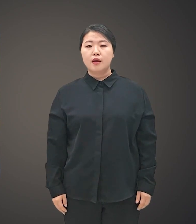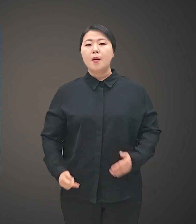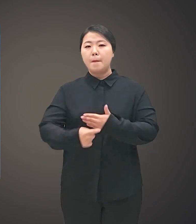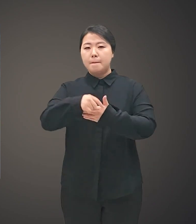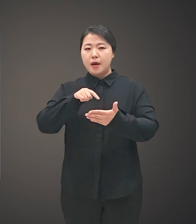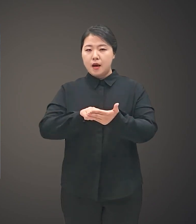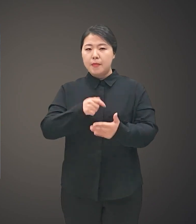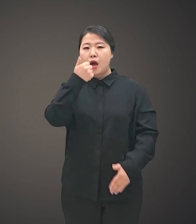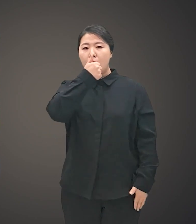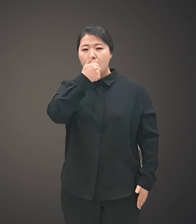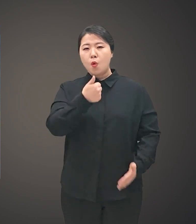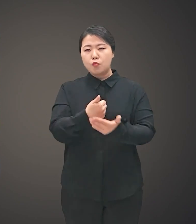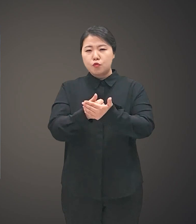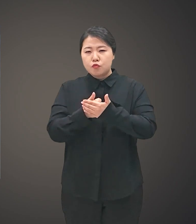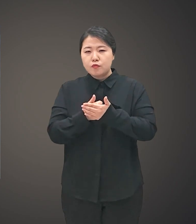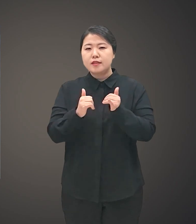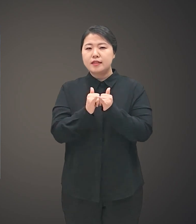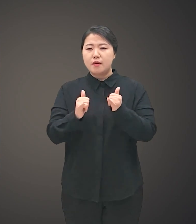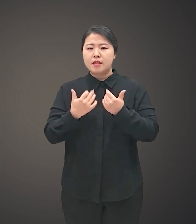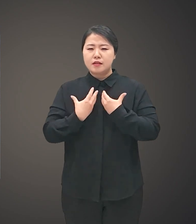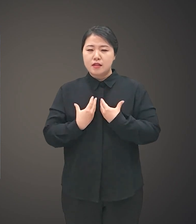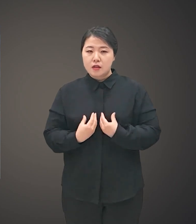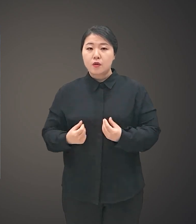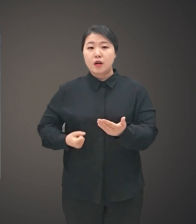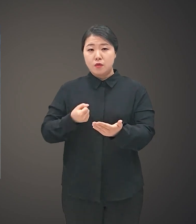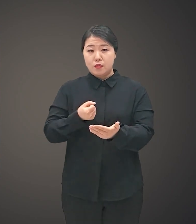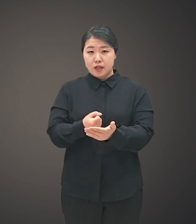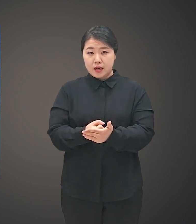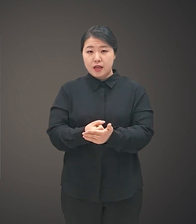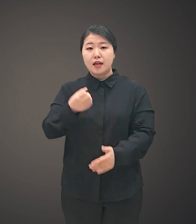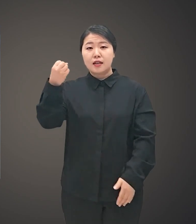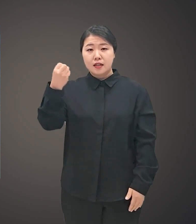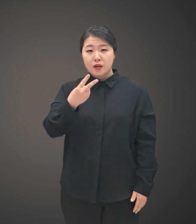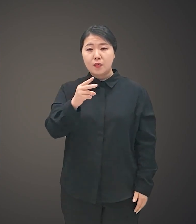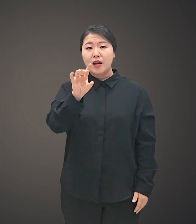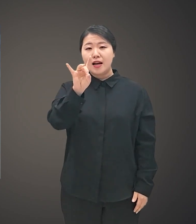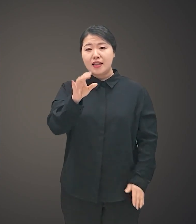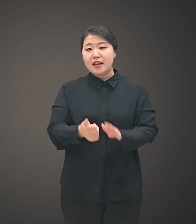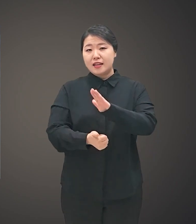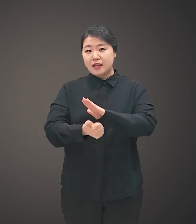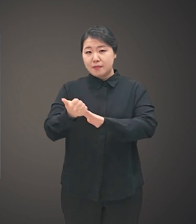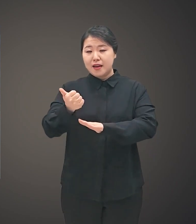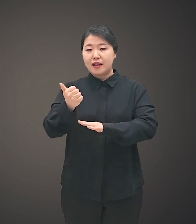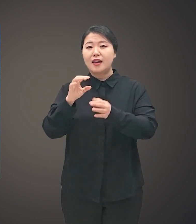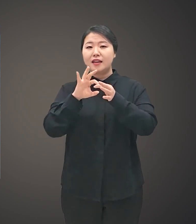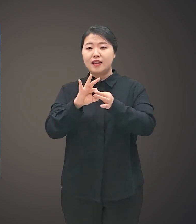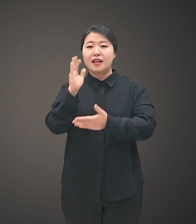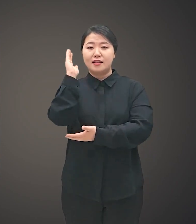가슴에 곰을 품은 사람들의 좌절과 용기, 그리고 단 하나의 희망에 관한 이야기.